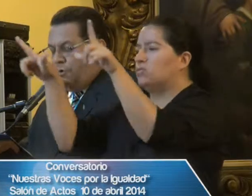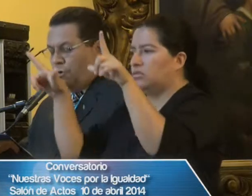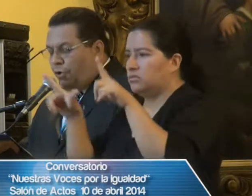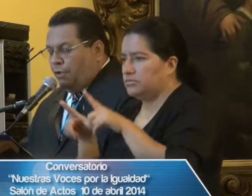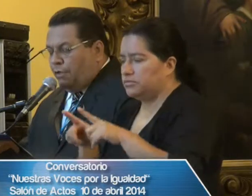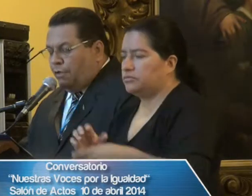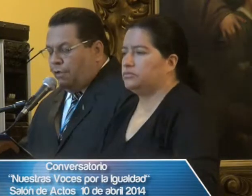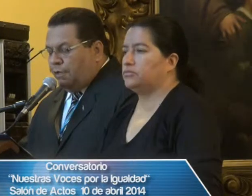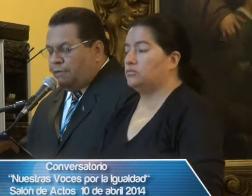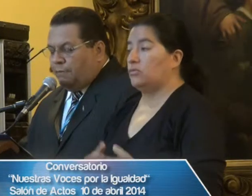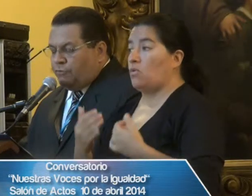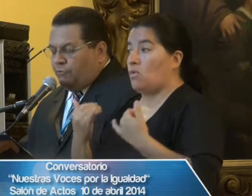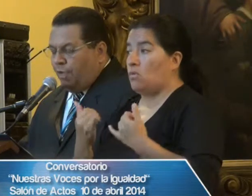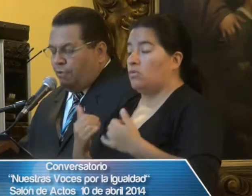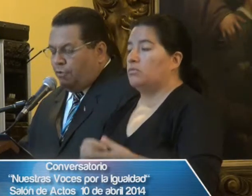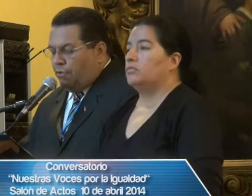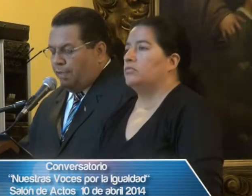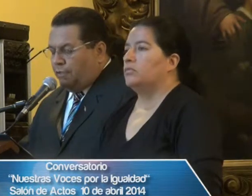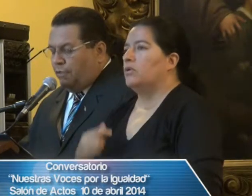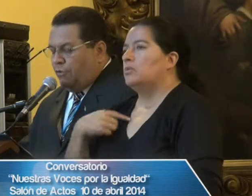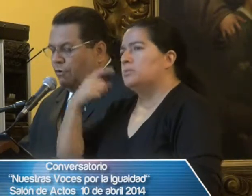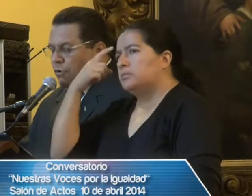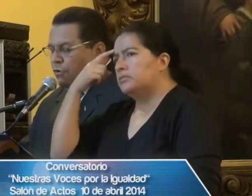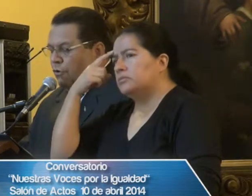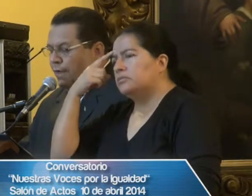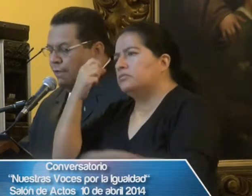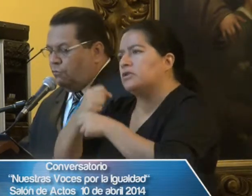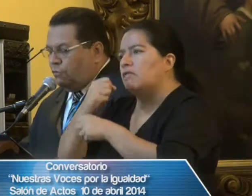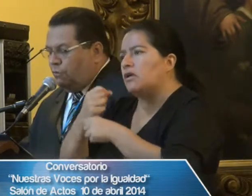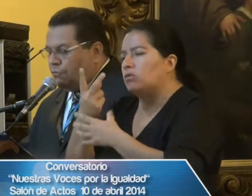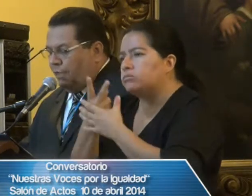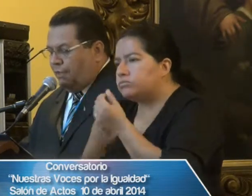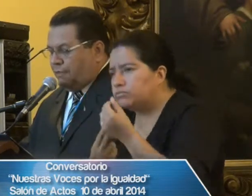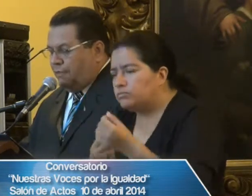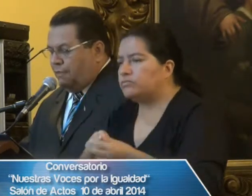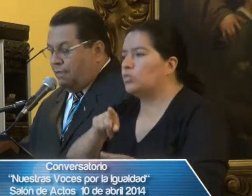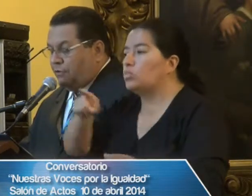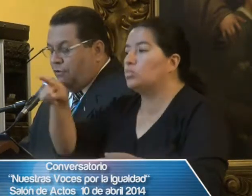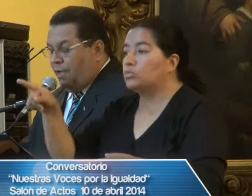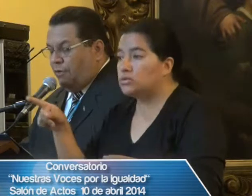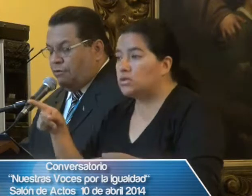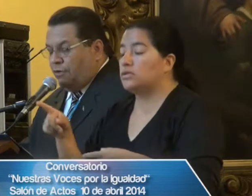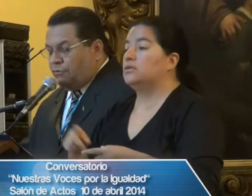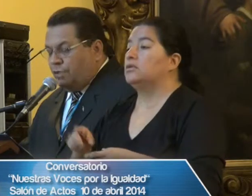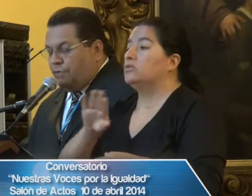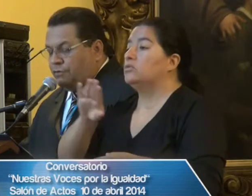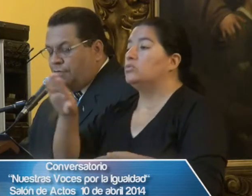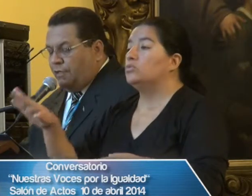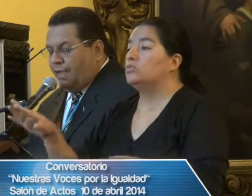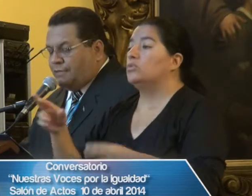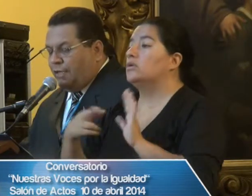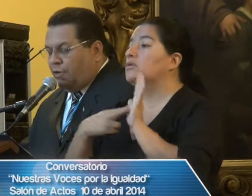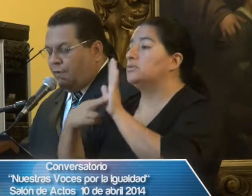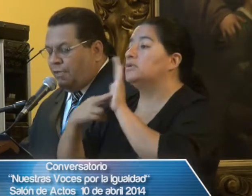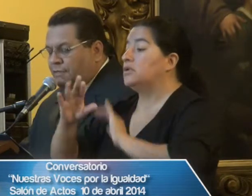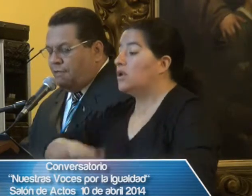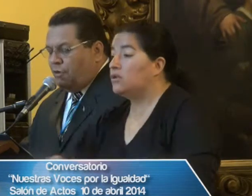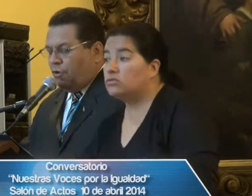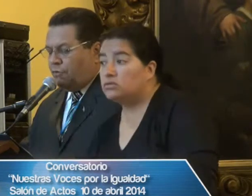hoy iniciamos un camino compartido con cada uno de ustedes que son la voz de los niños y niñas y jóvenes con